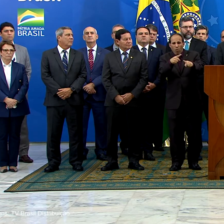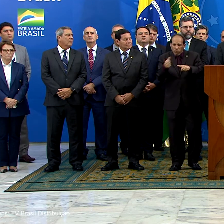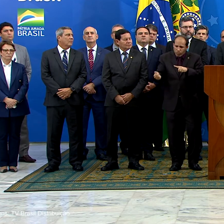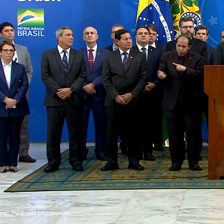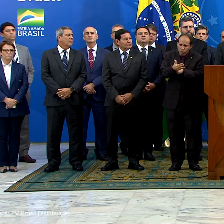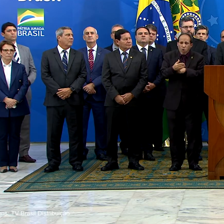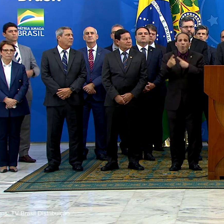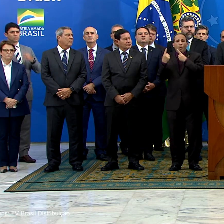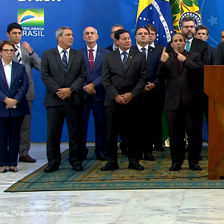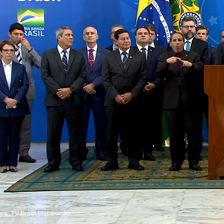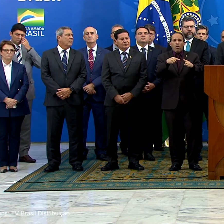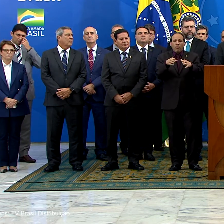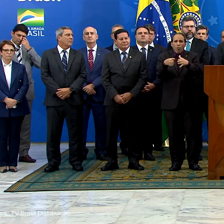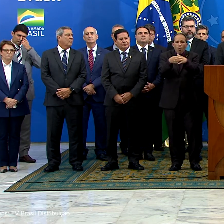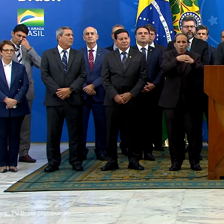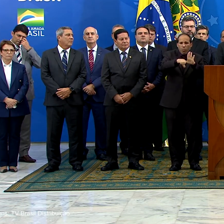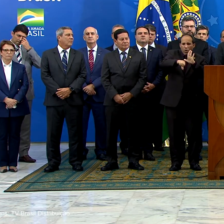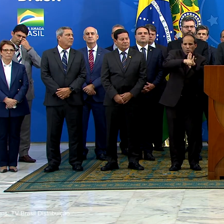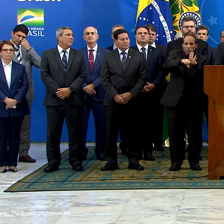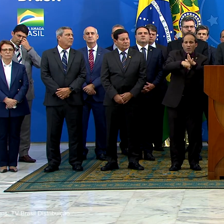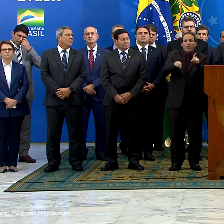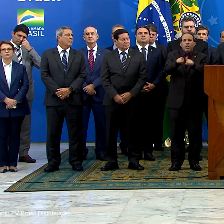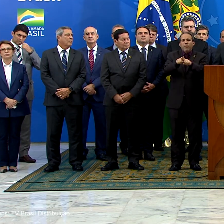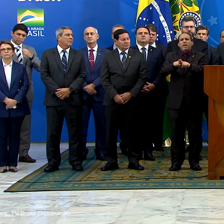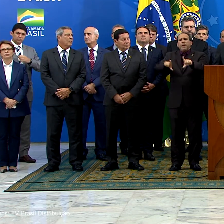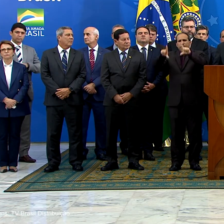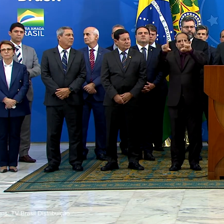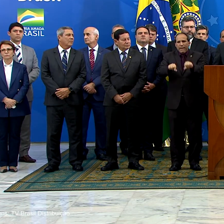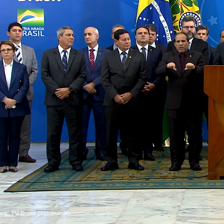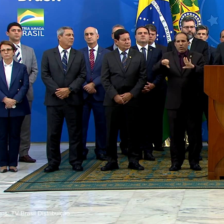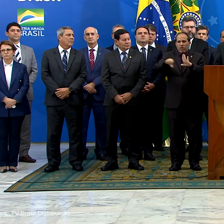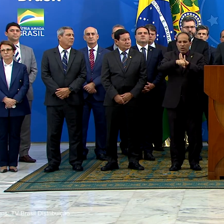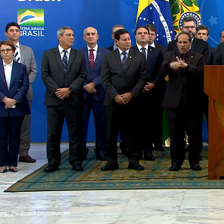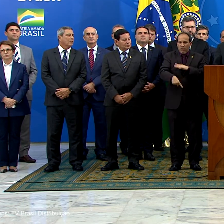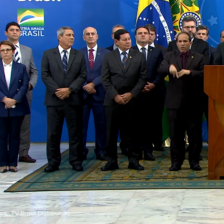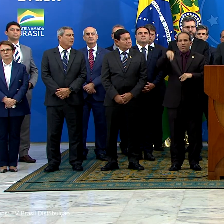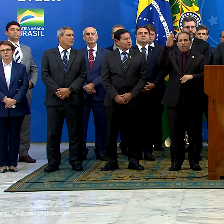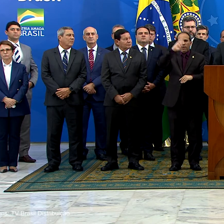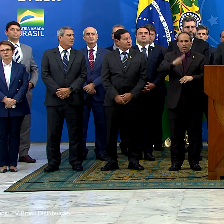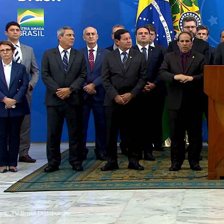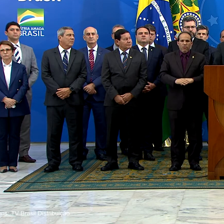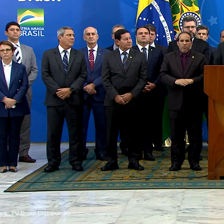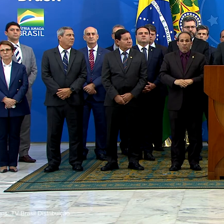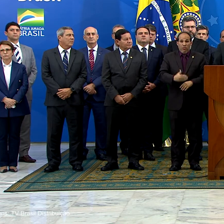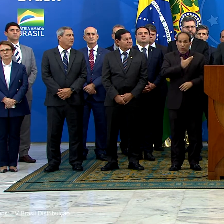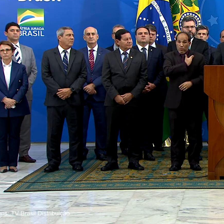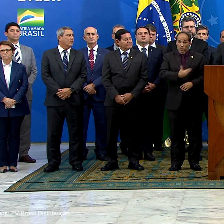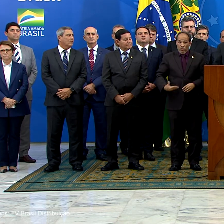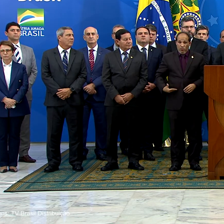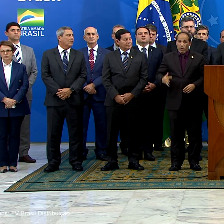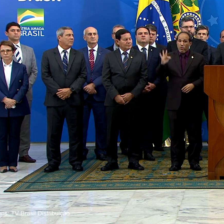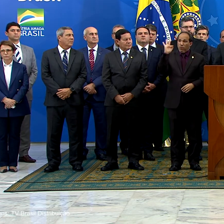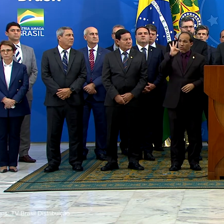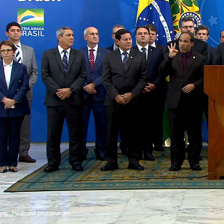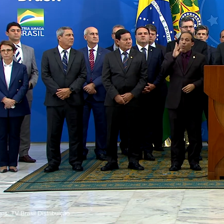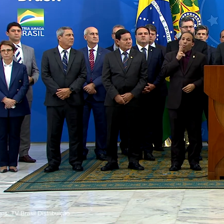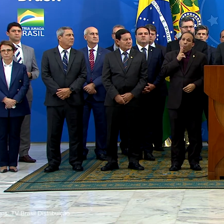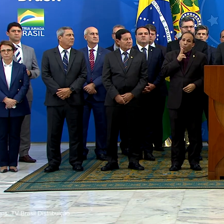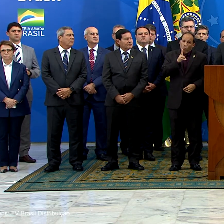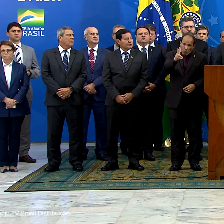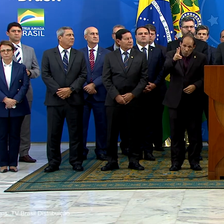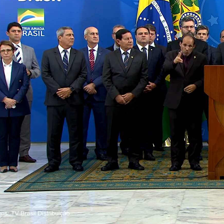organizações criminosas e no trabalho para redução da criminalidade o governo e continua